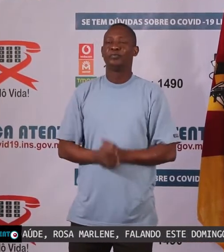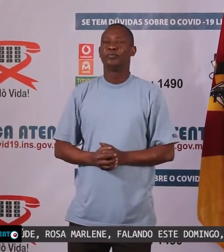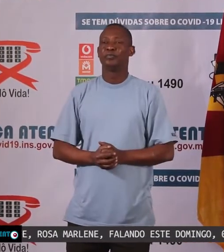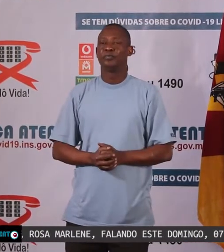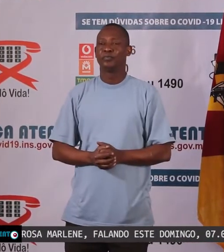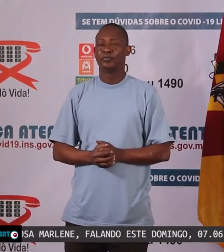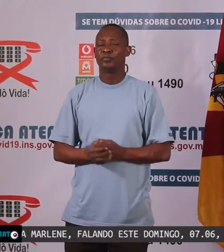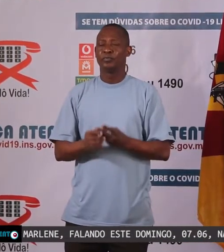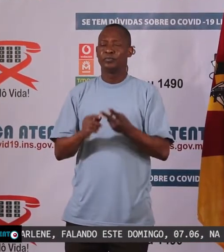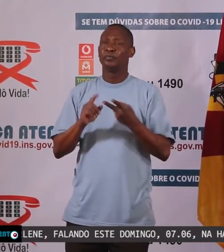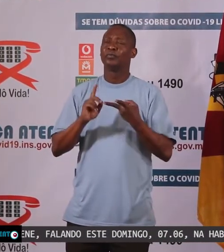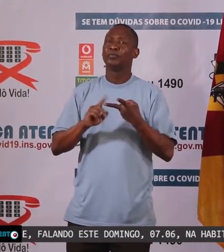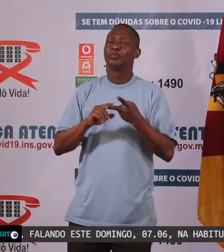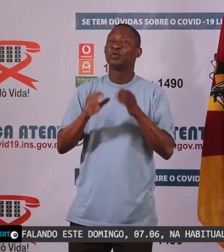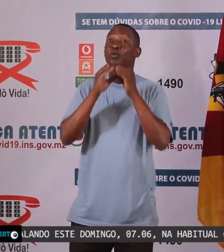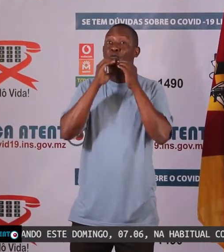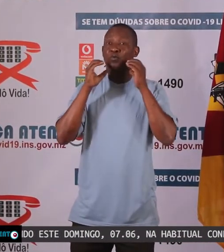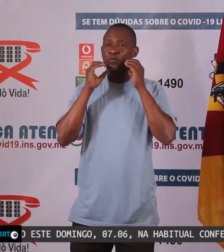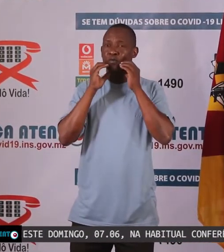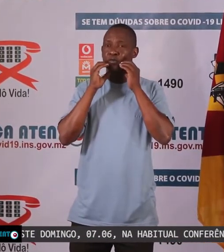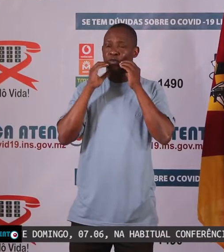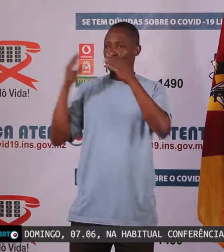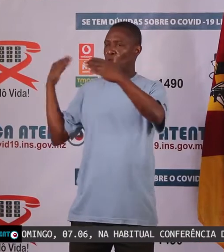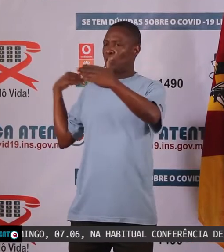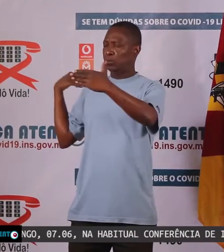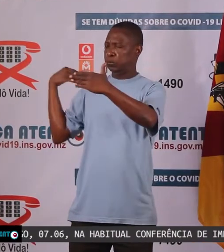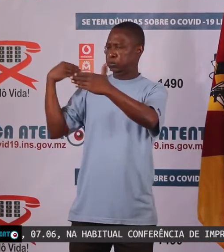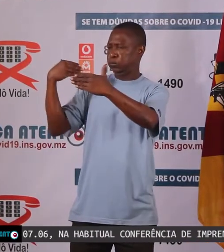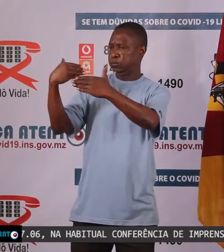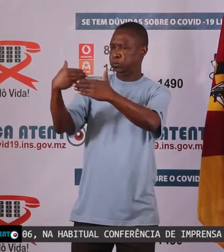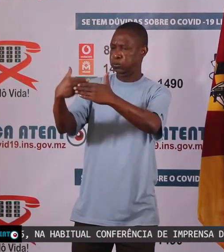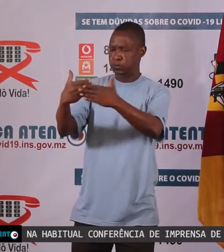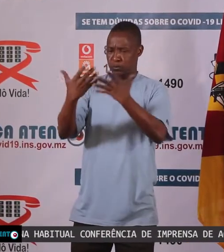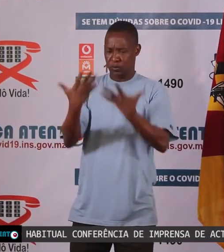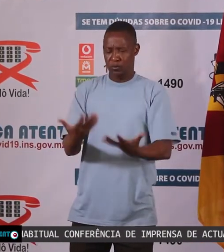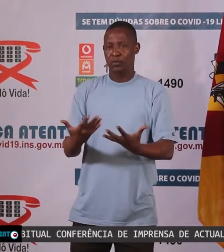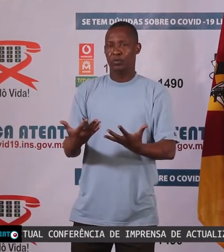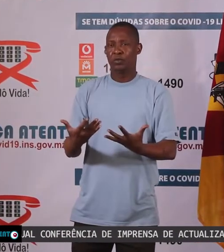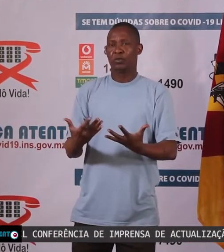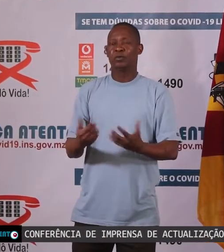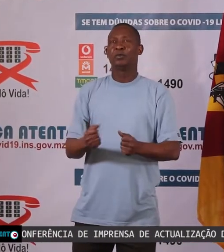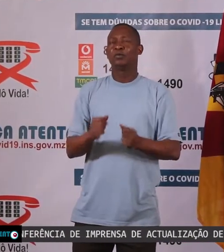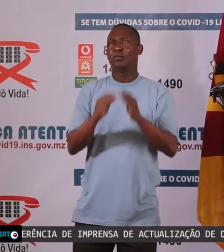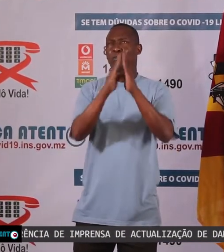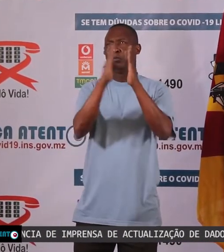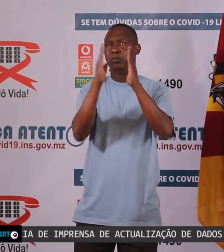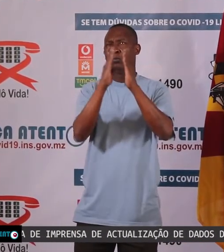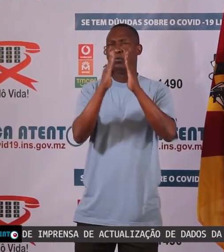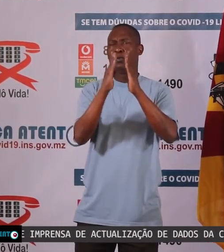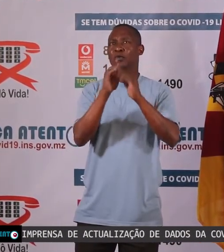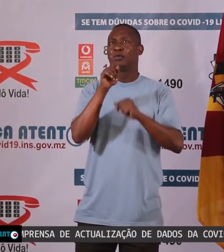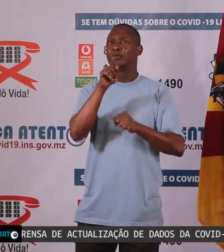No nosso país, até o momento, temos um cumulativo de 894.000